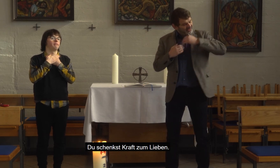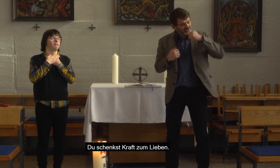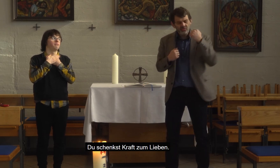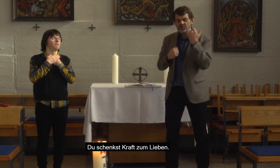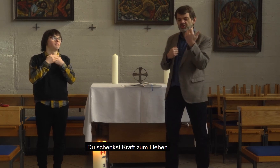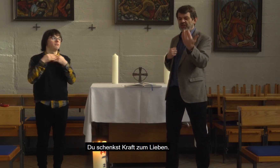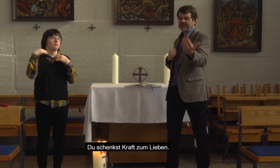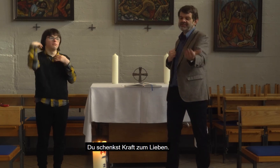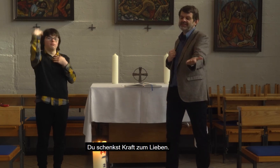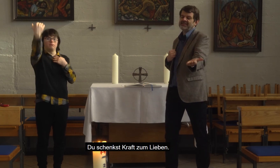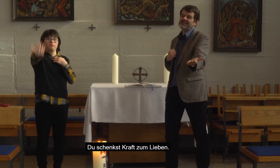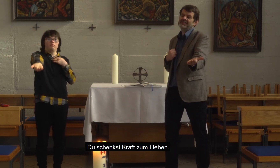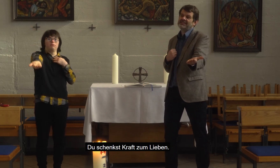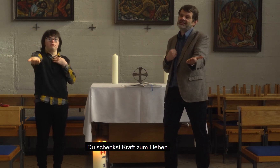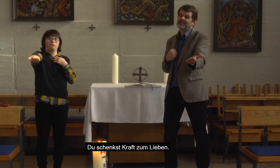Du schenkst